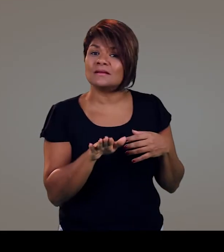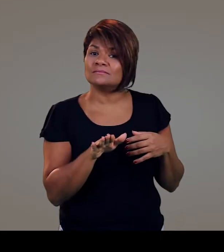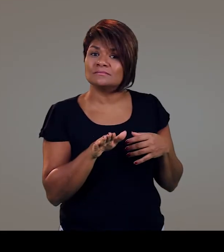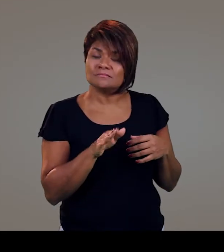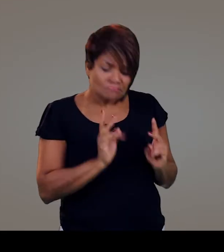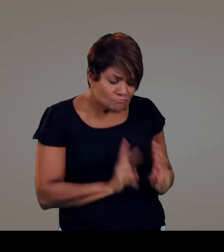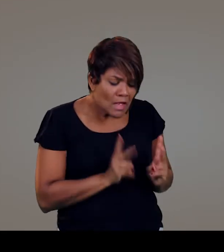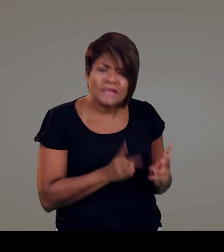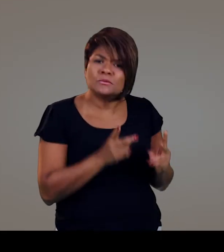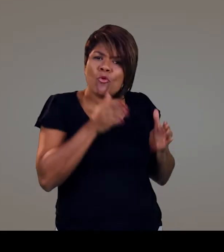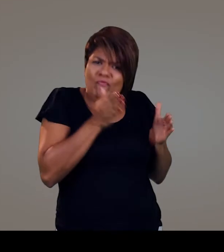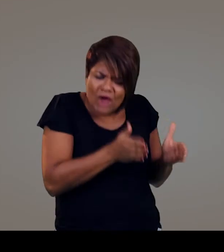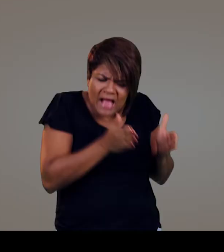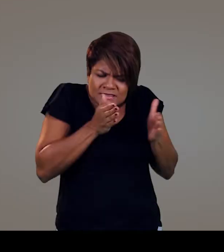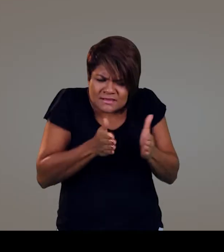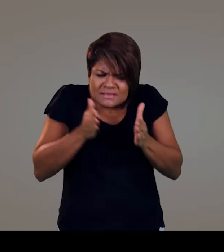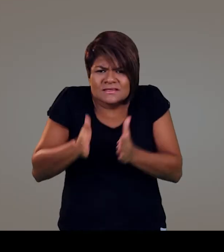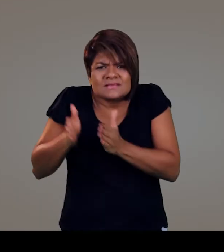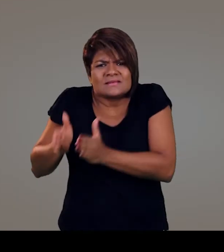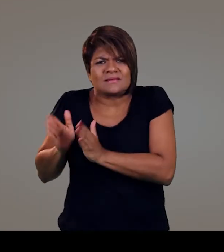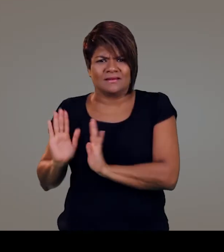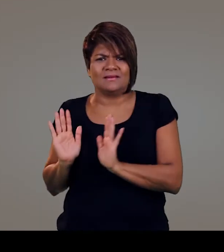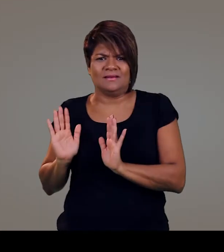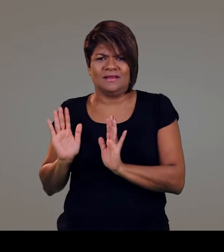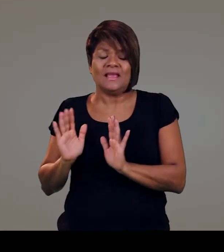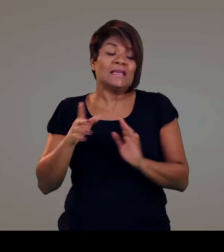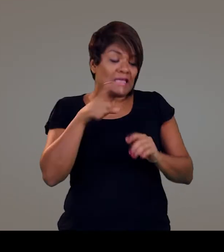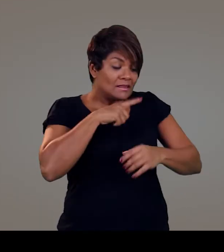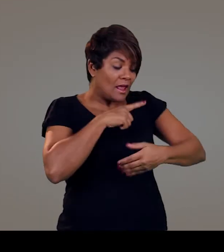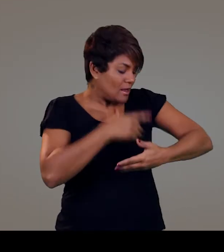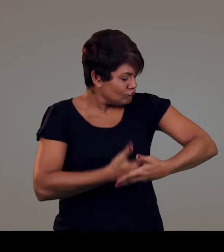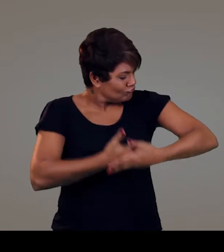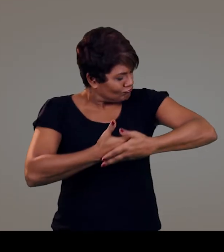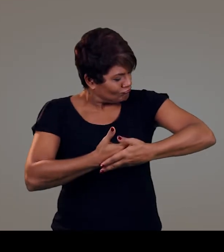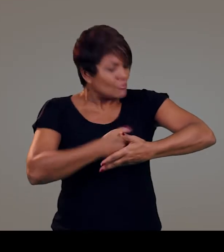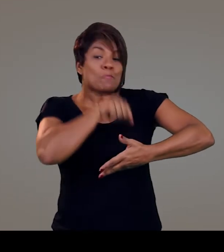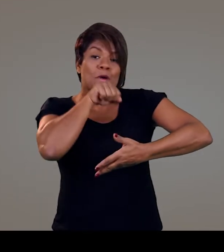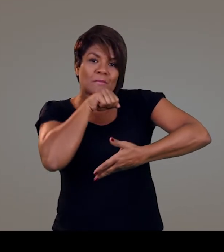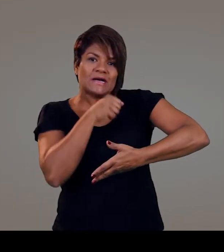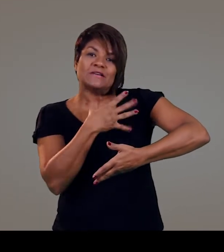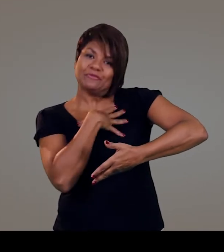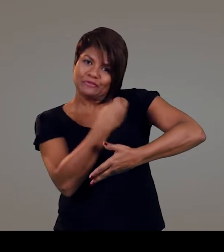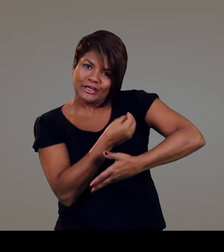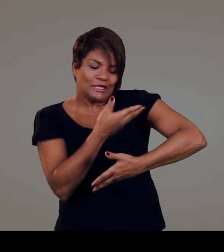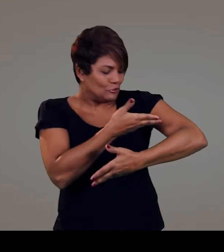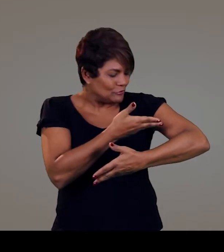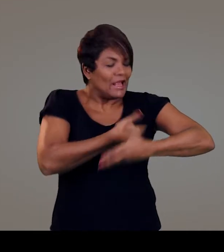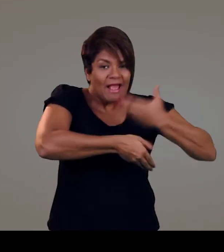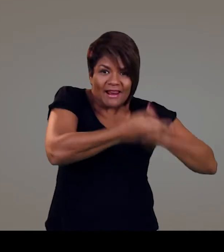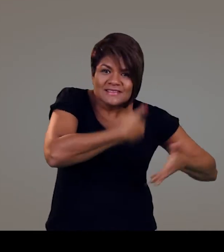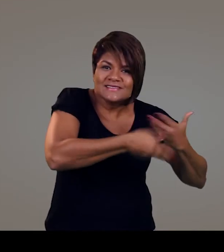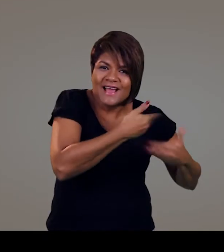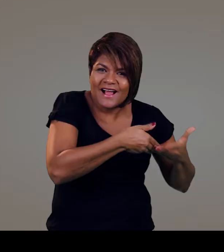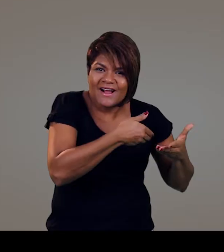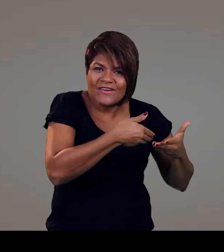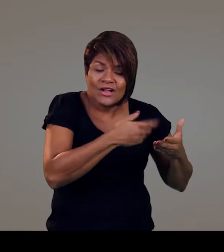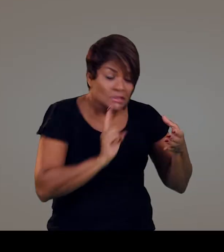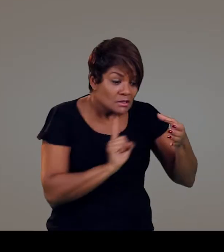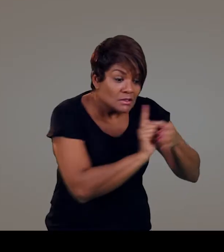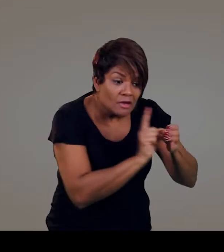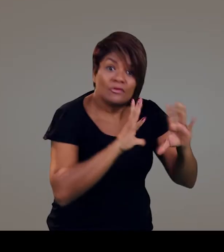como sujeito daquela relação entre mãe e filho, daquela família. Então, às